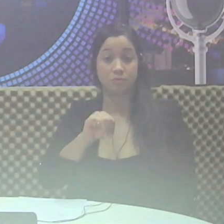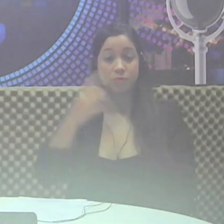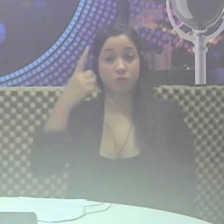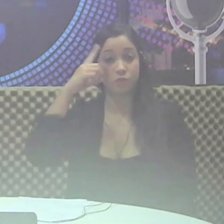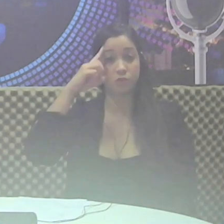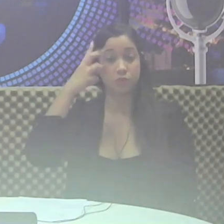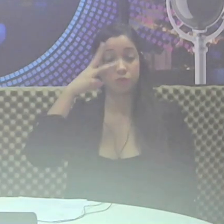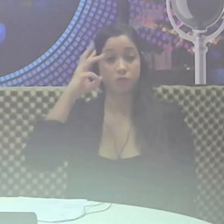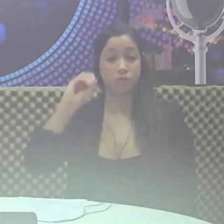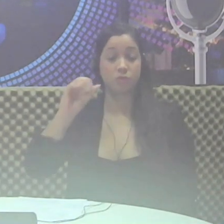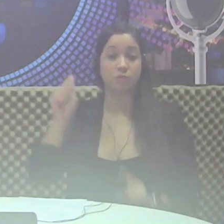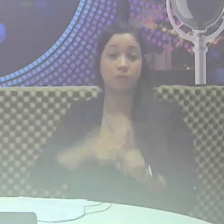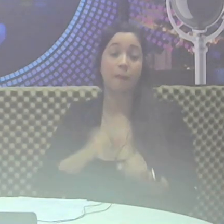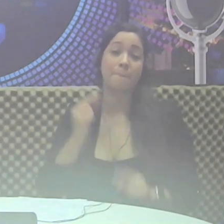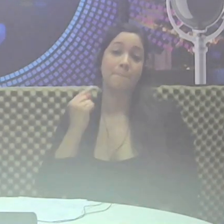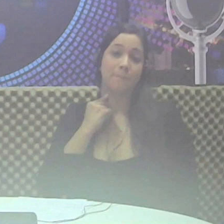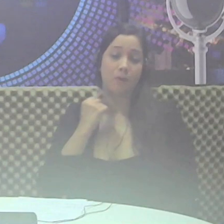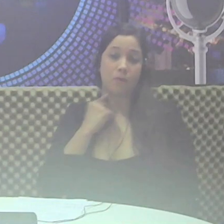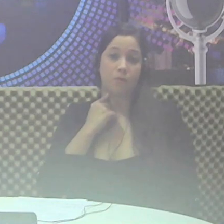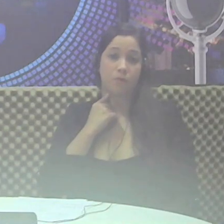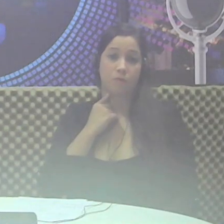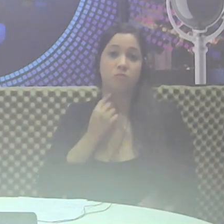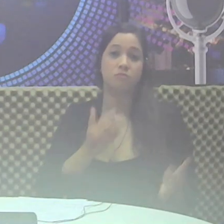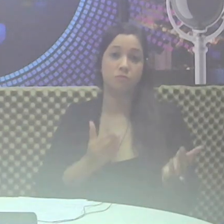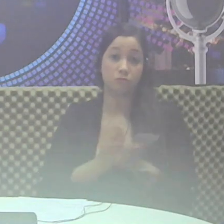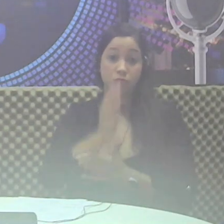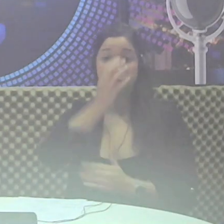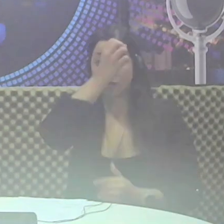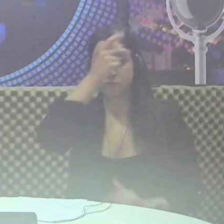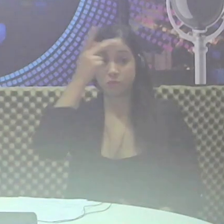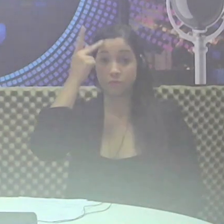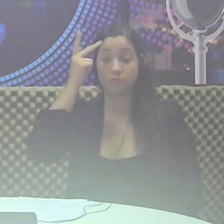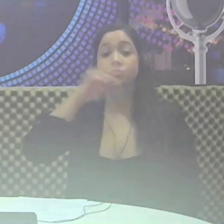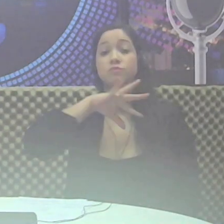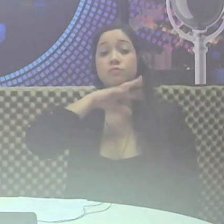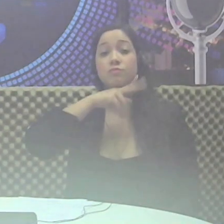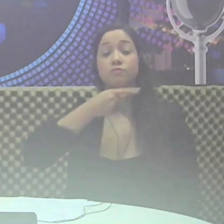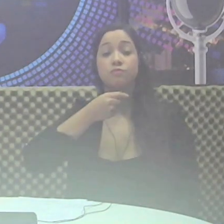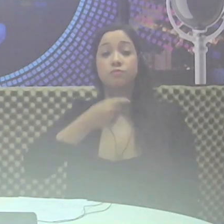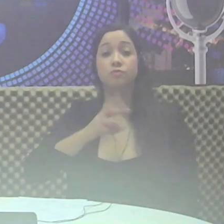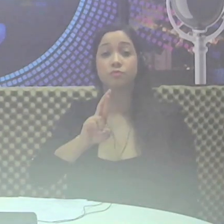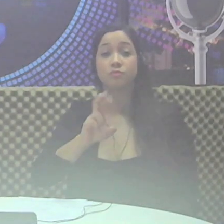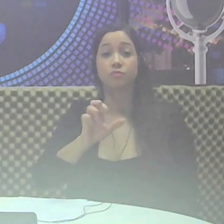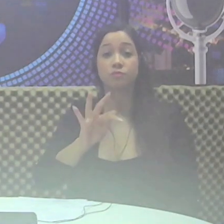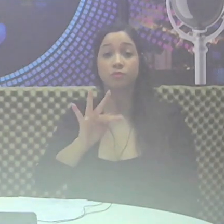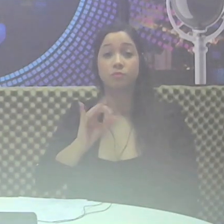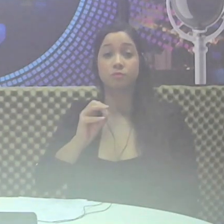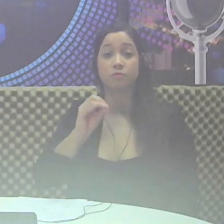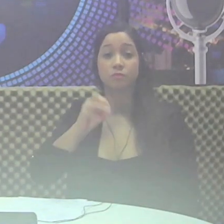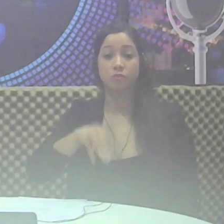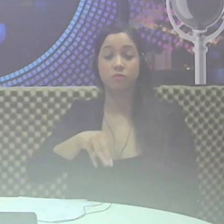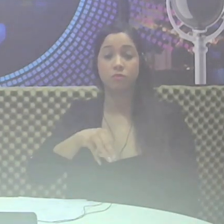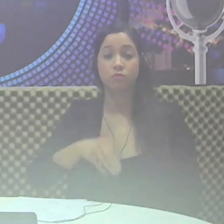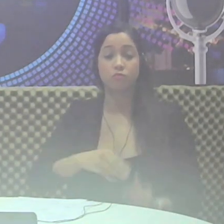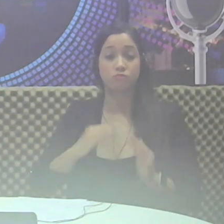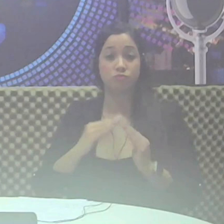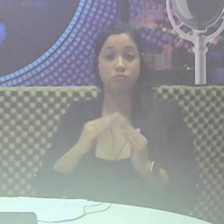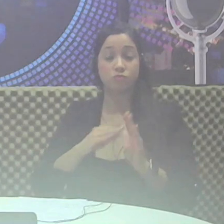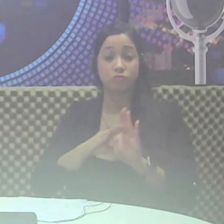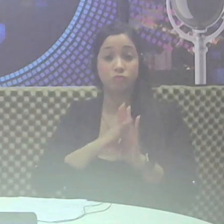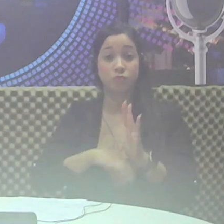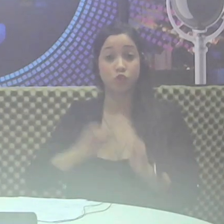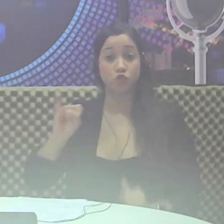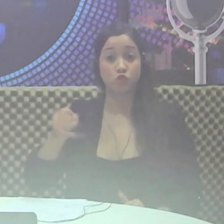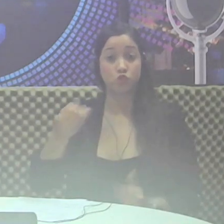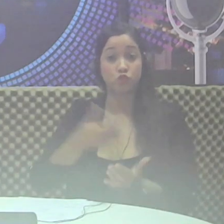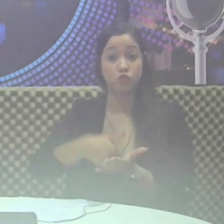maio. Sancionado pelo prefeito Odelmo Leão, o Refim Habitacional concede descontos sobre juros